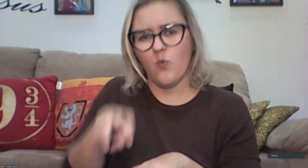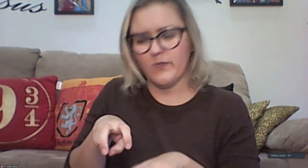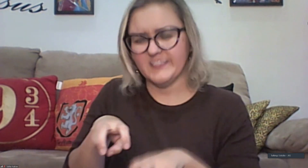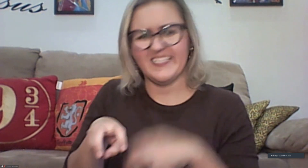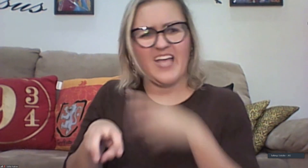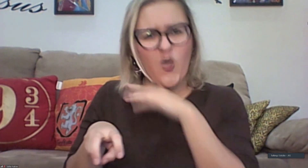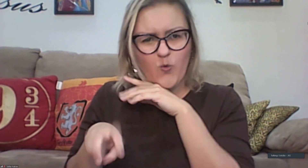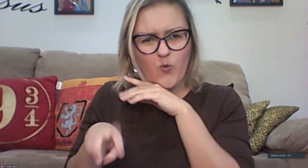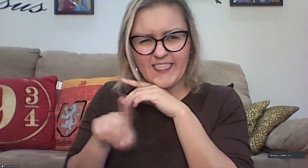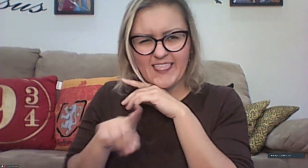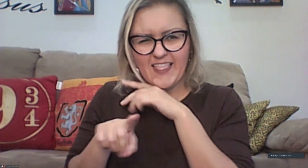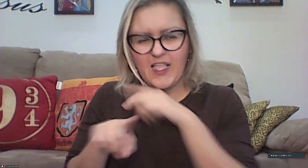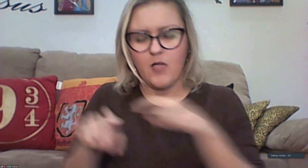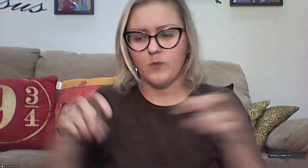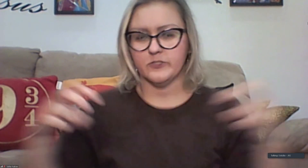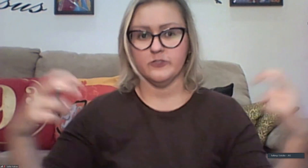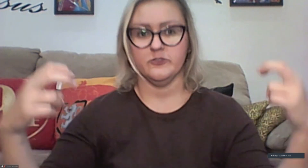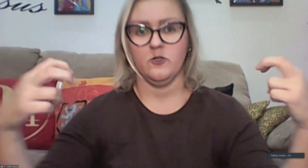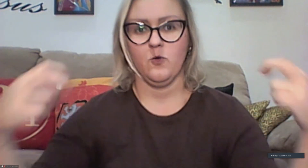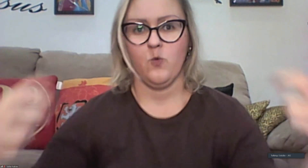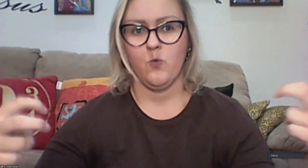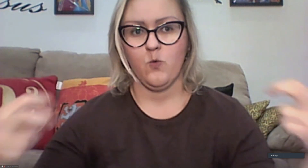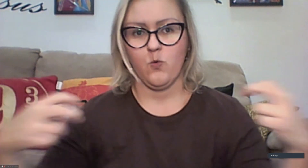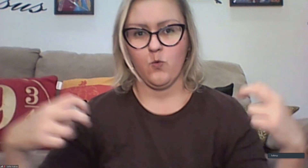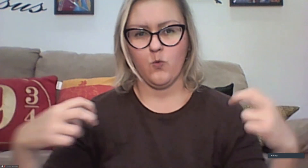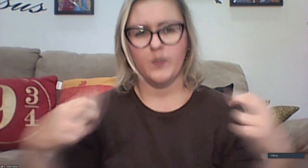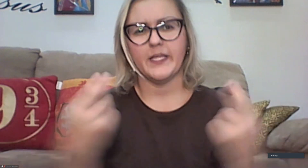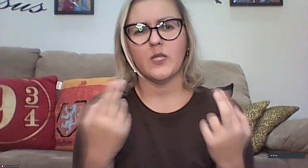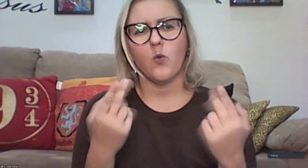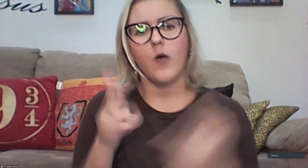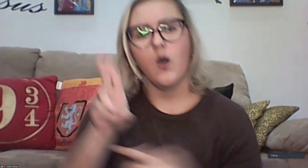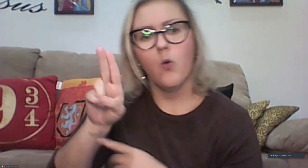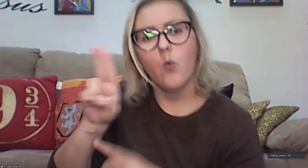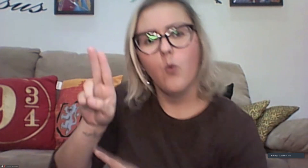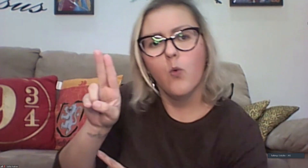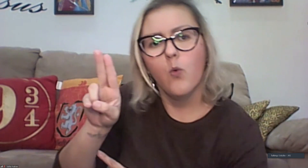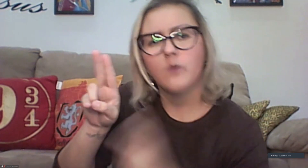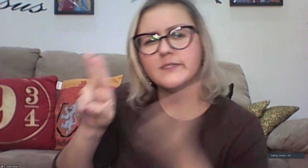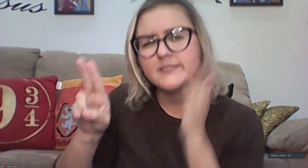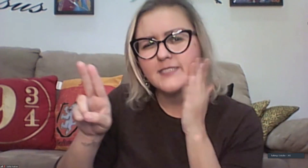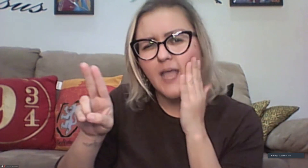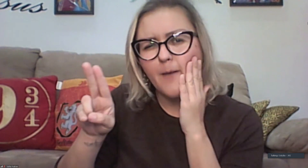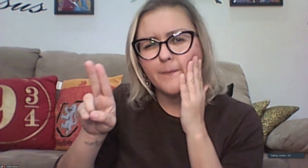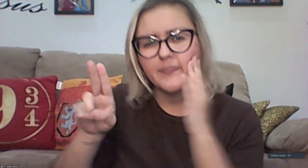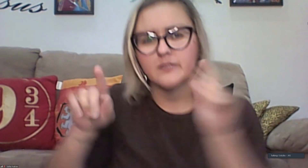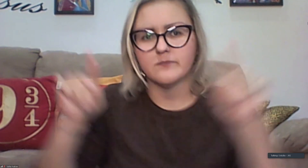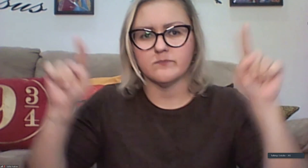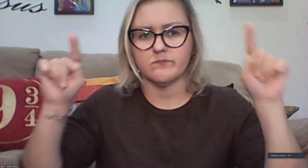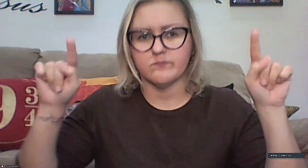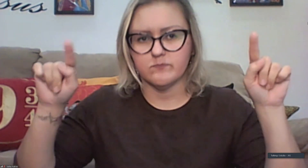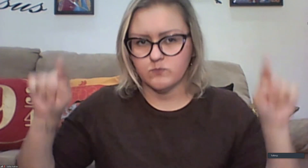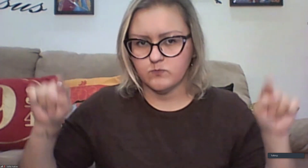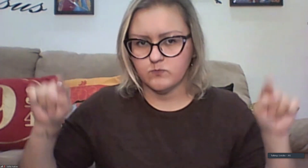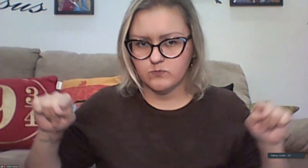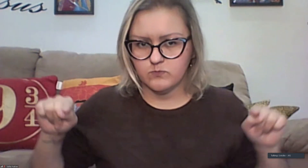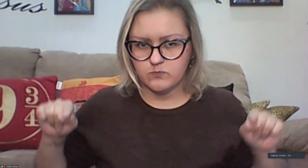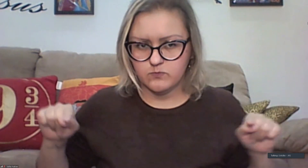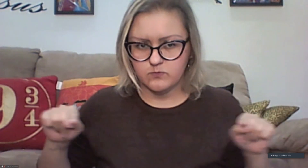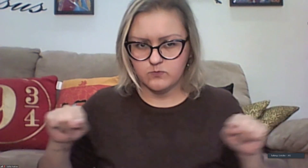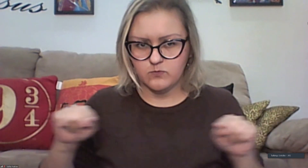então, não assim, uns atrás dos outros, mas uns ao lado dos outros, né?